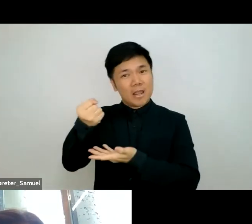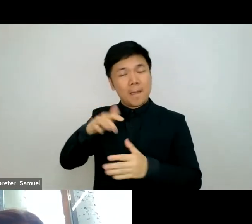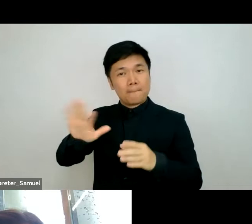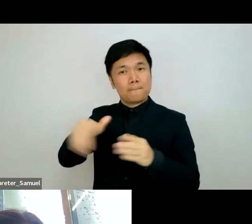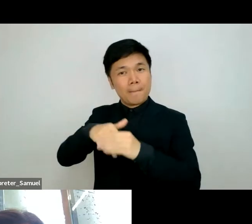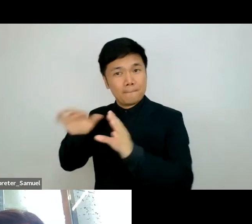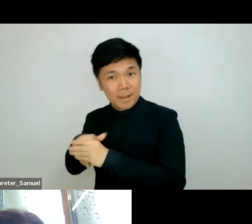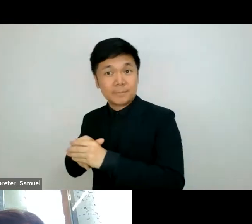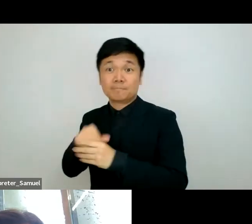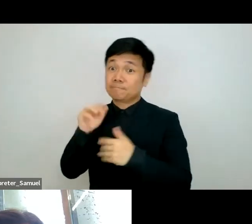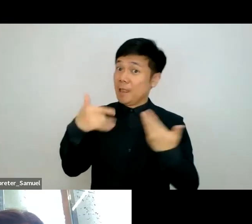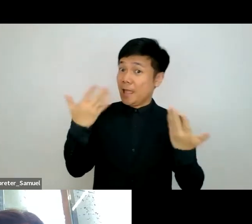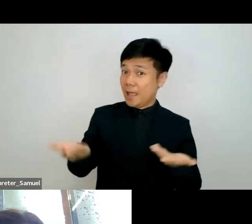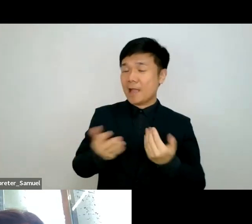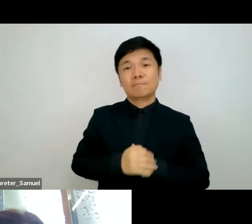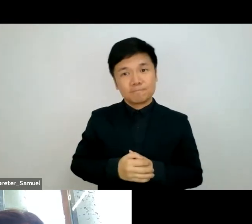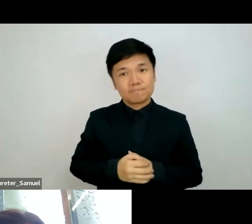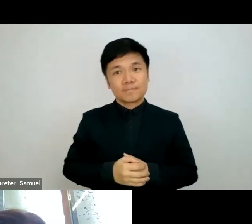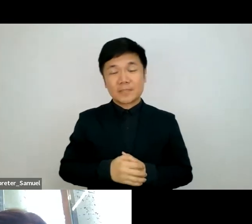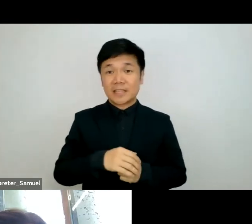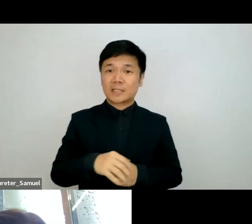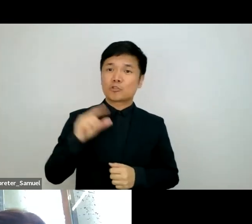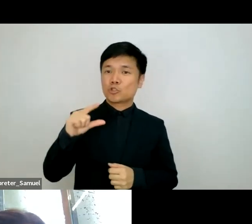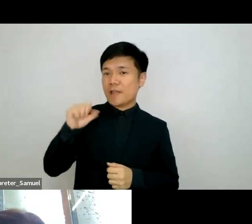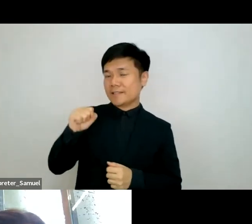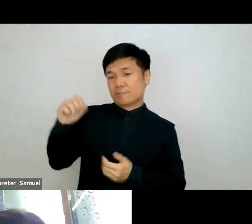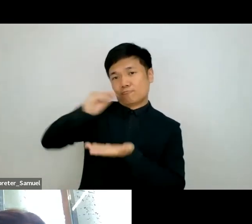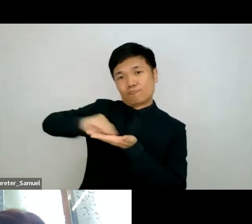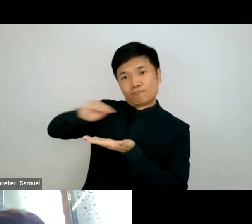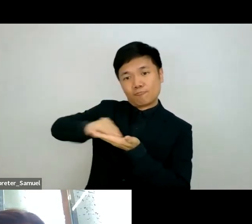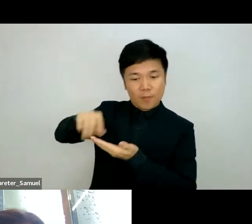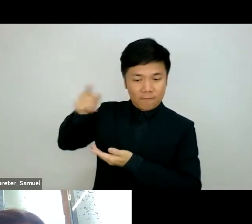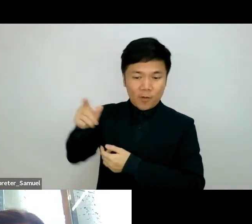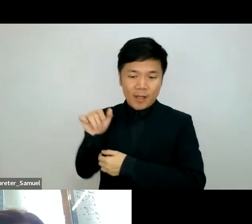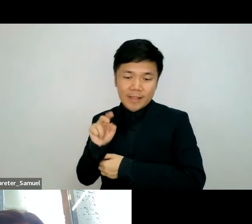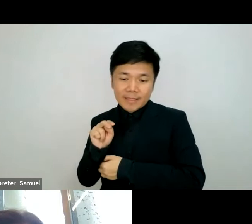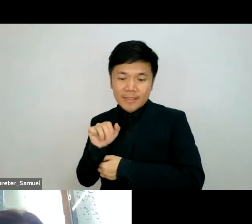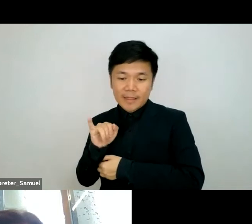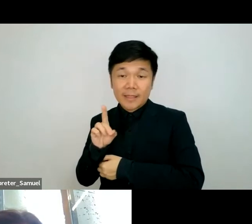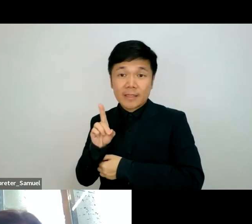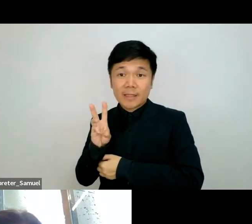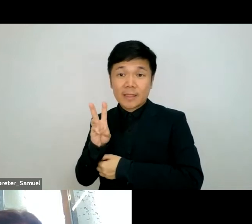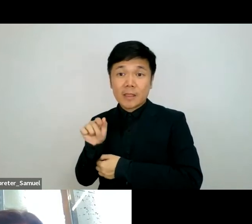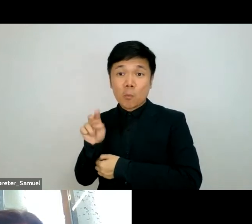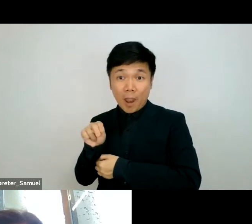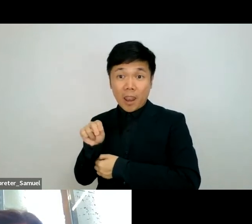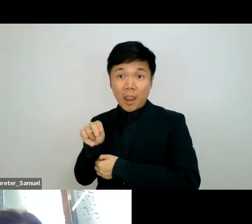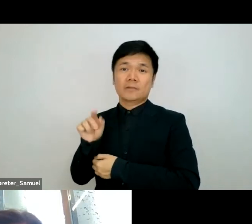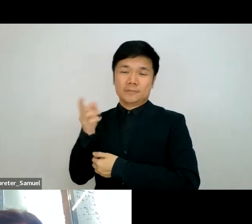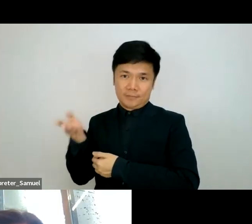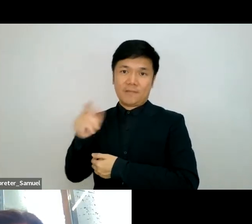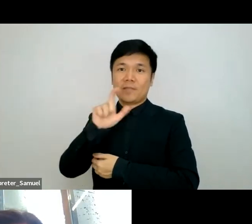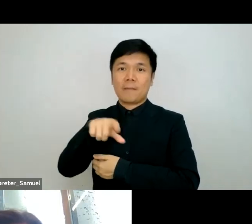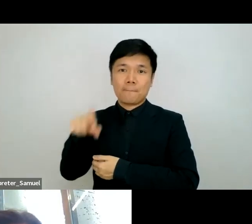universitaire. C'est un membre fondateur et actuellement le secrétaire général du